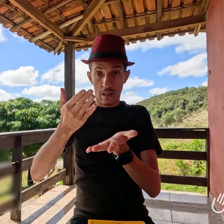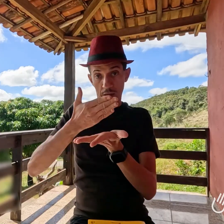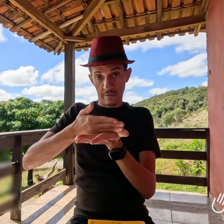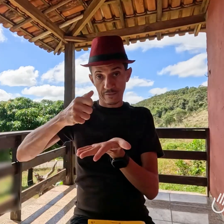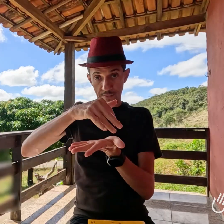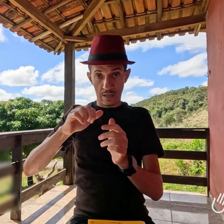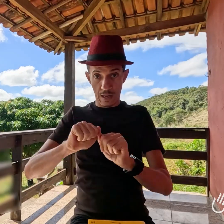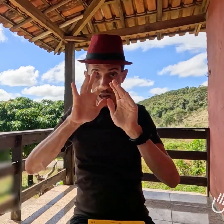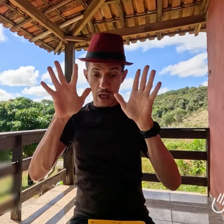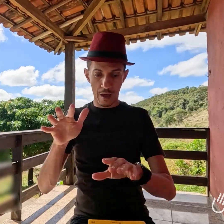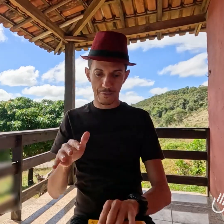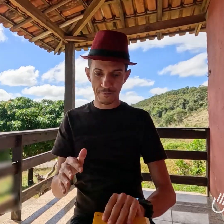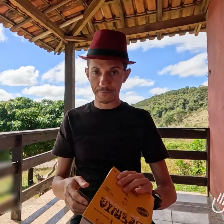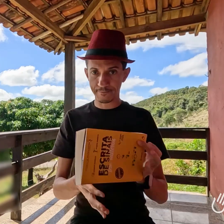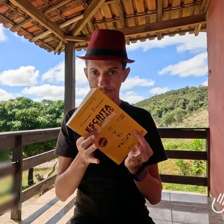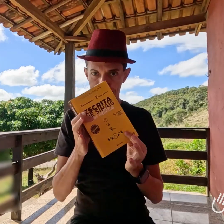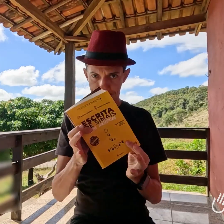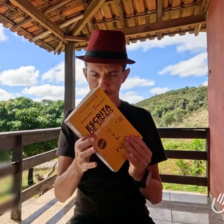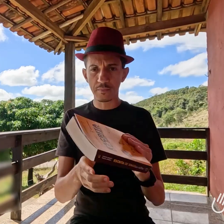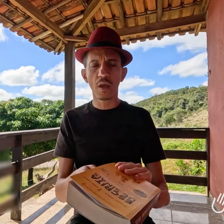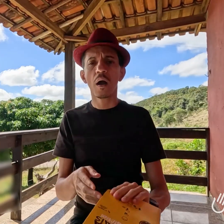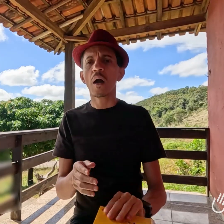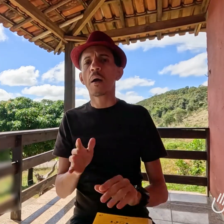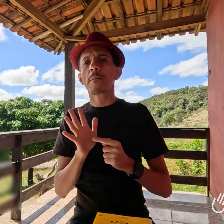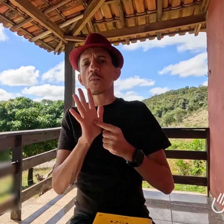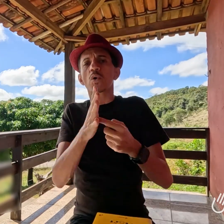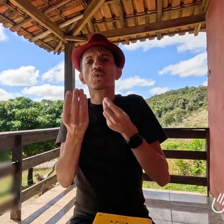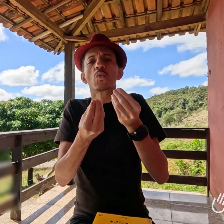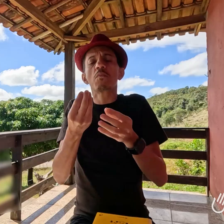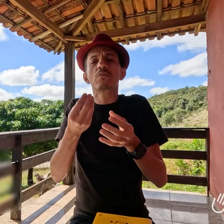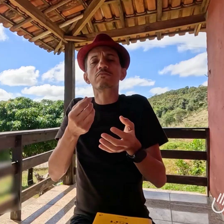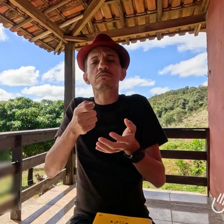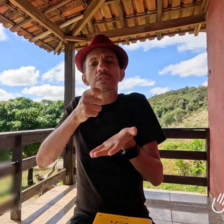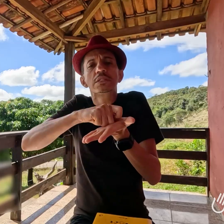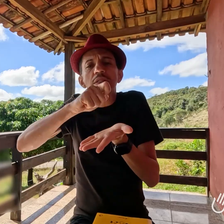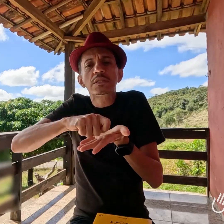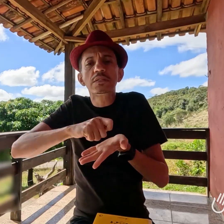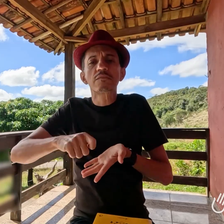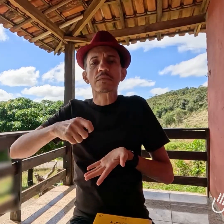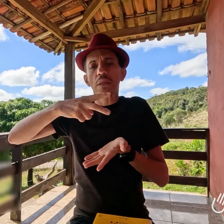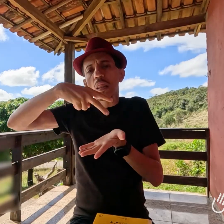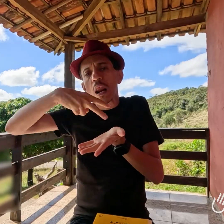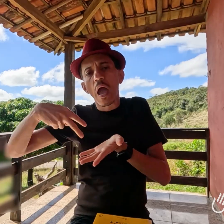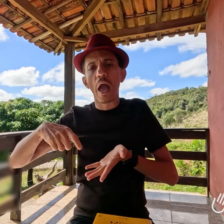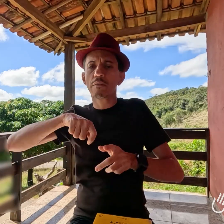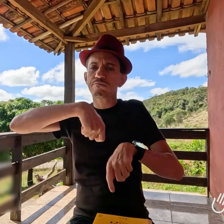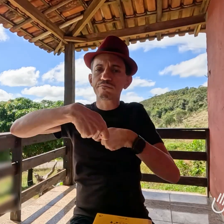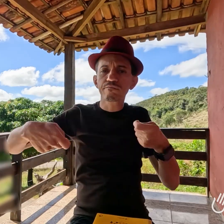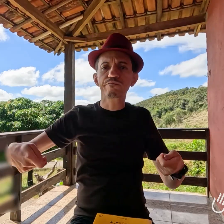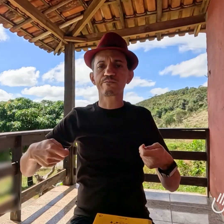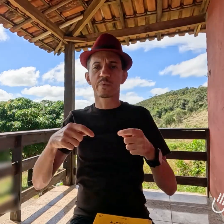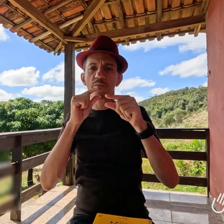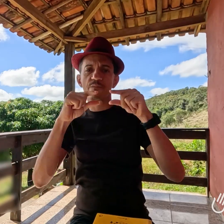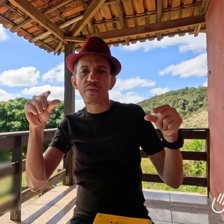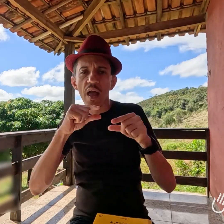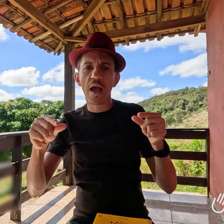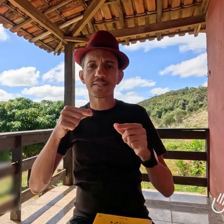mas a verdade é que não. Existe um caminho simples e prático, e o livro A Escrita de Sinais Sem Mistérios, nessa terceira edição, vai te ajudar